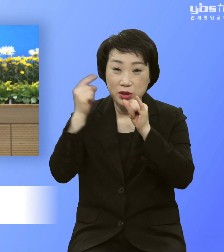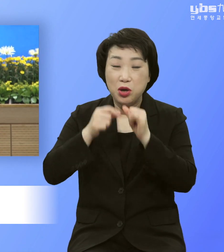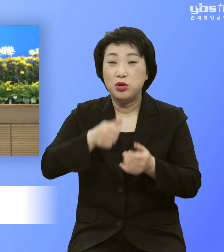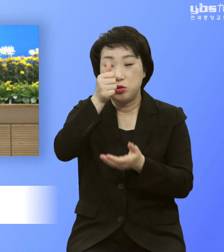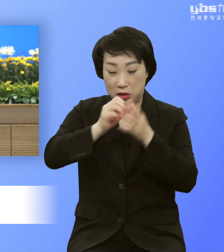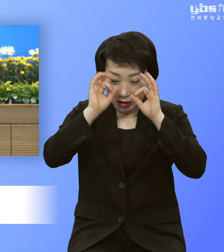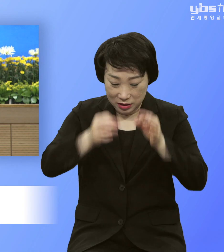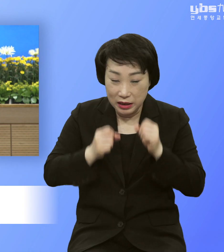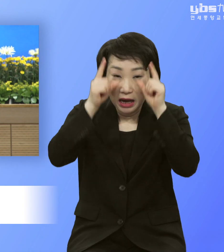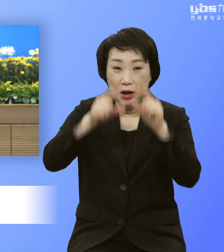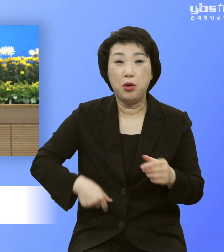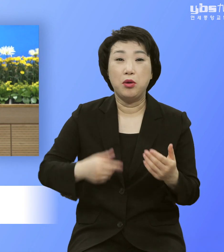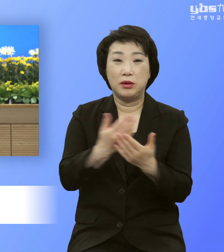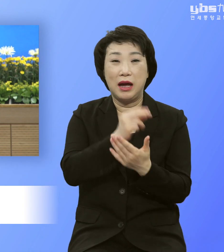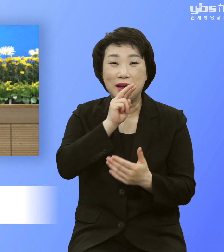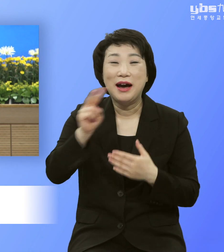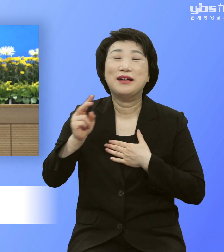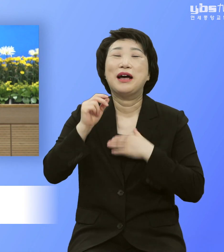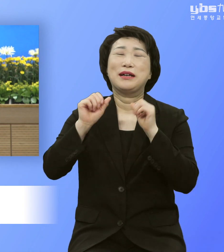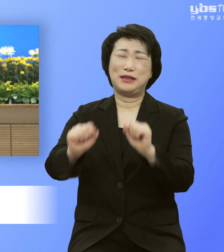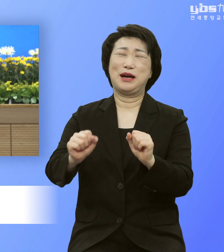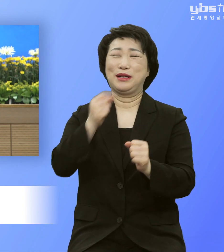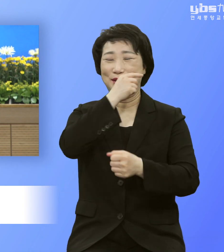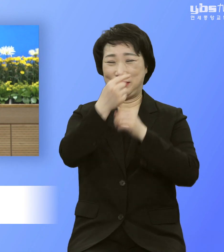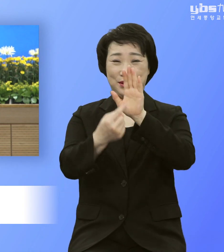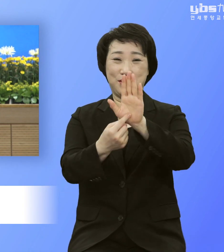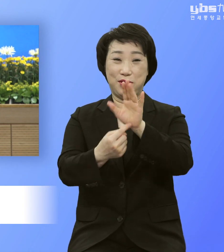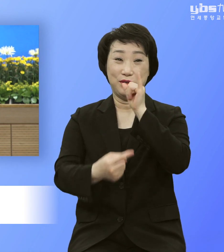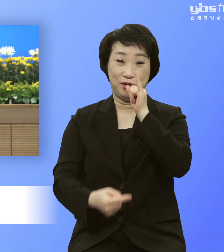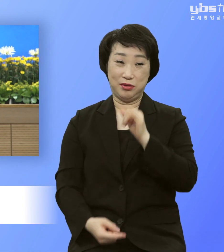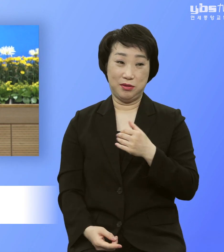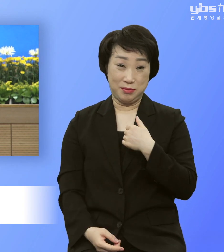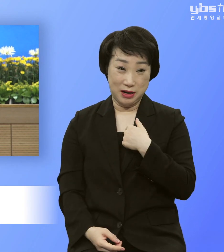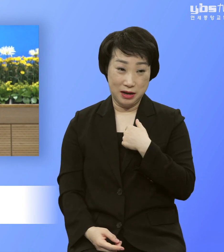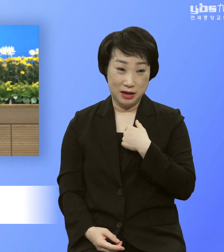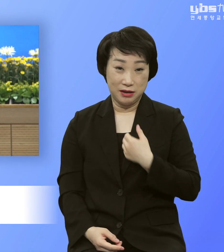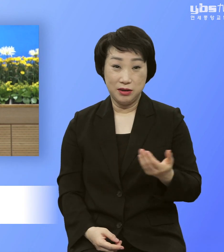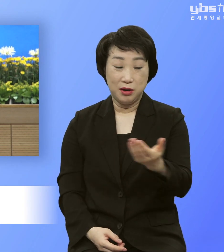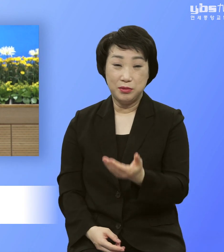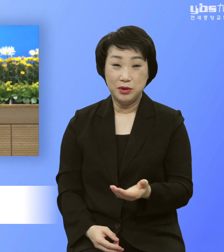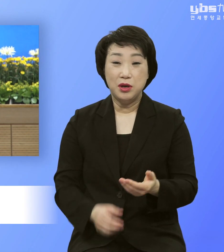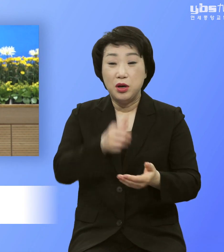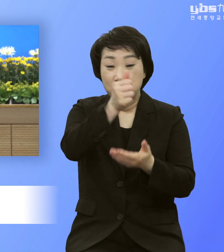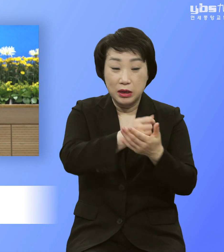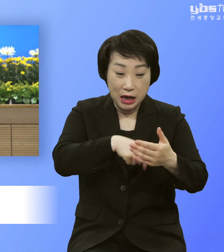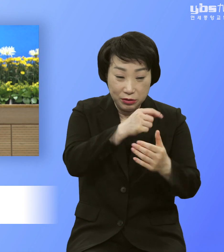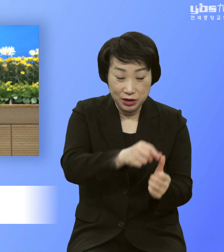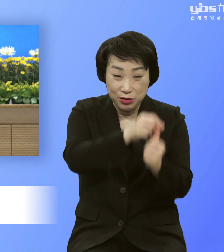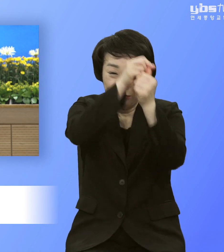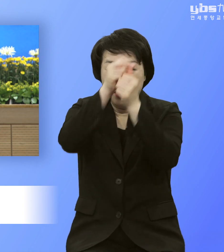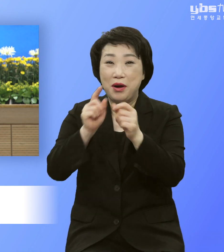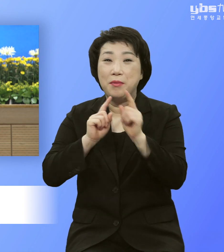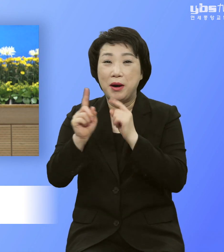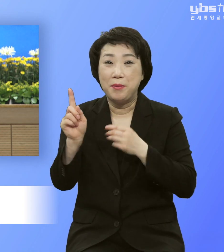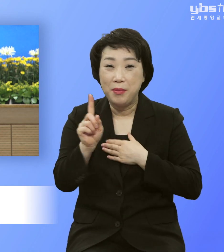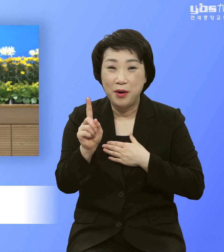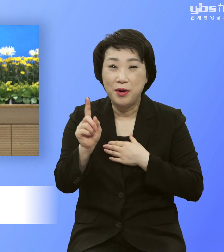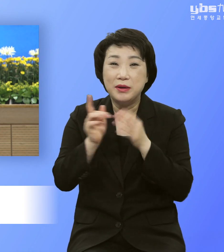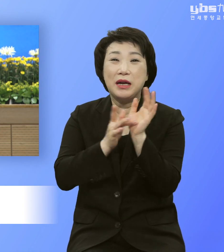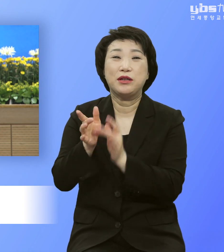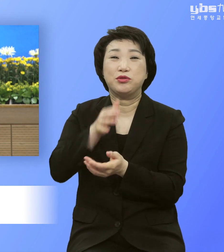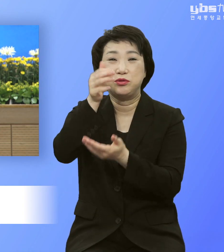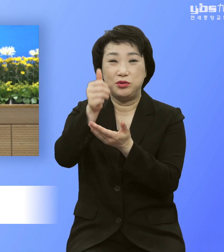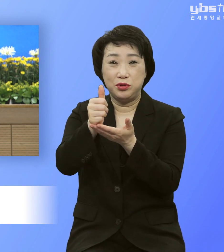깨닫고 회개해야 내가 살아있다는 증거인데, 그래서 죄에서 살려내는 말씀이